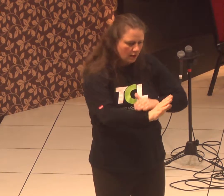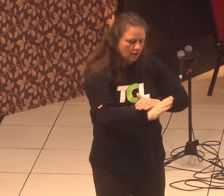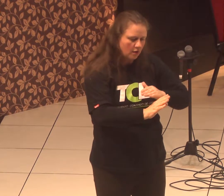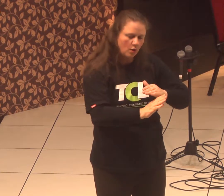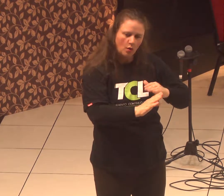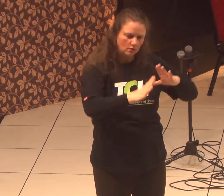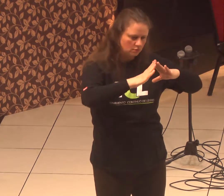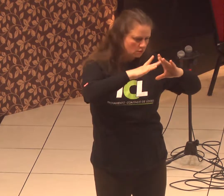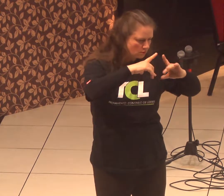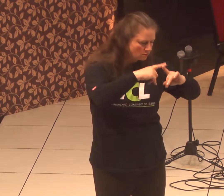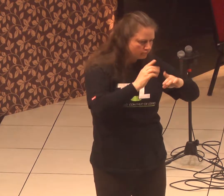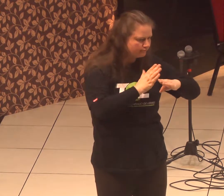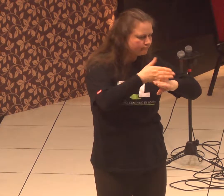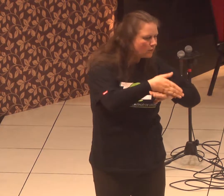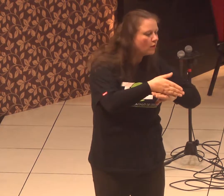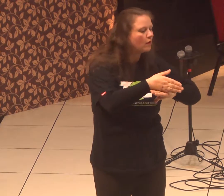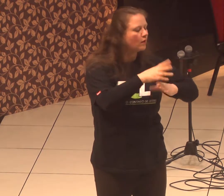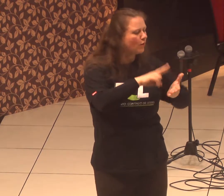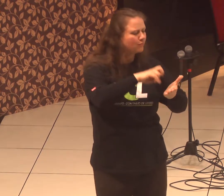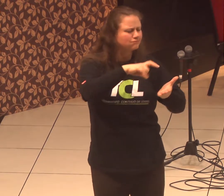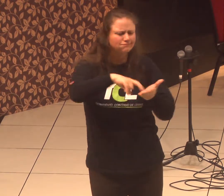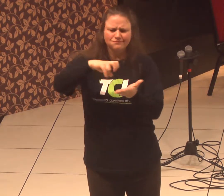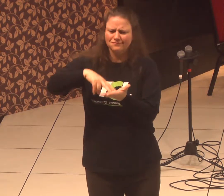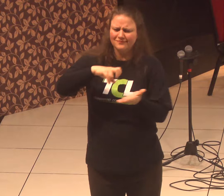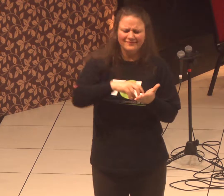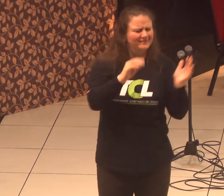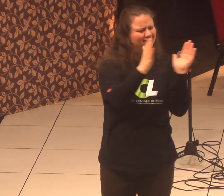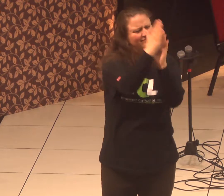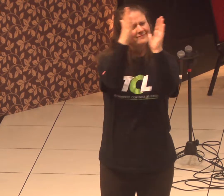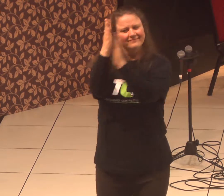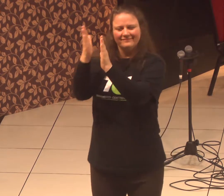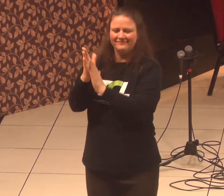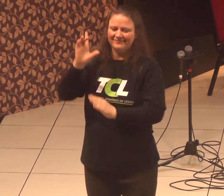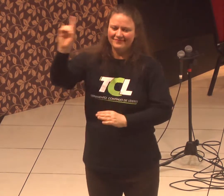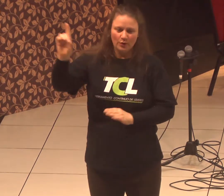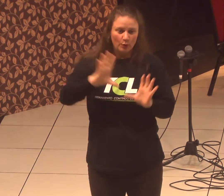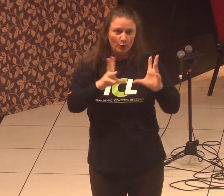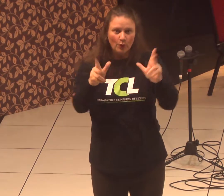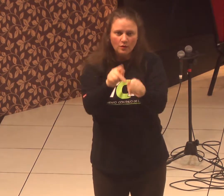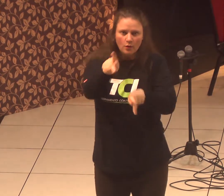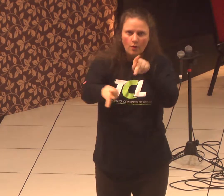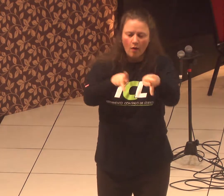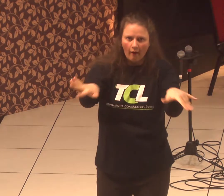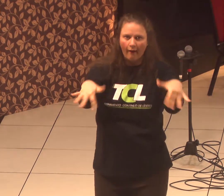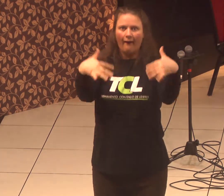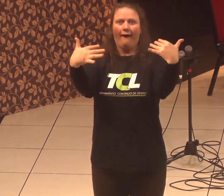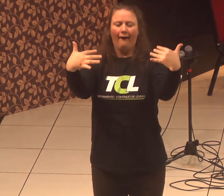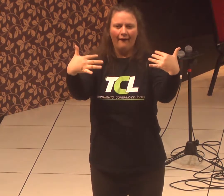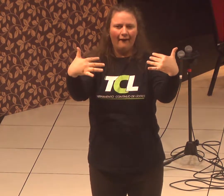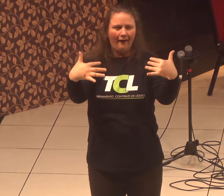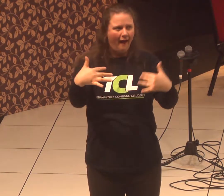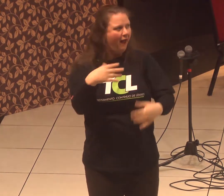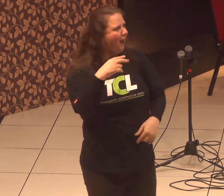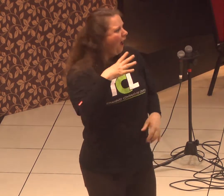andando, saltando e louvando a Deus. Quando todo o povo o viu andando e louvando a Deus,